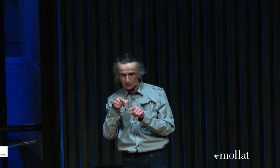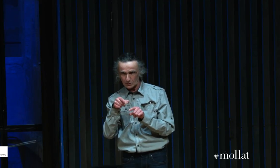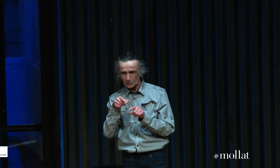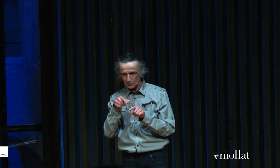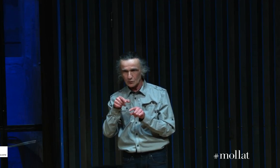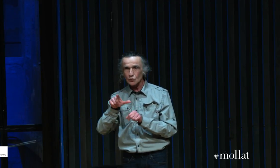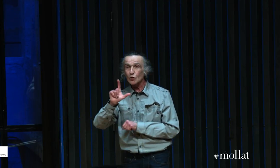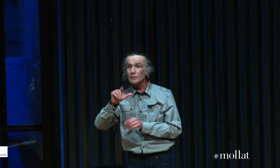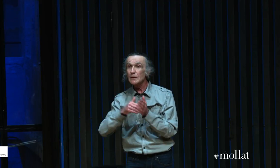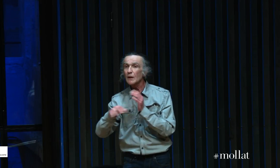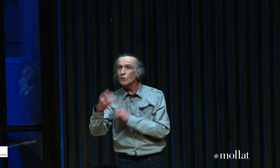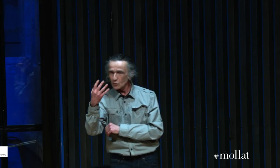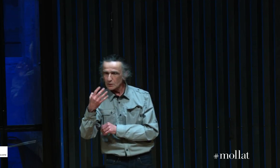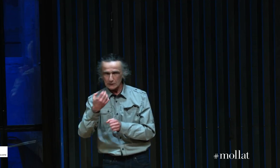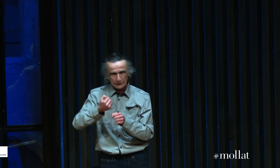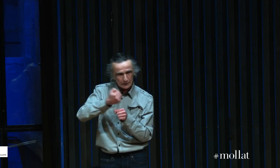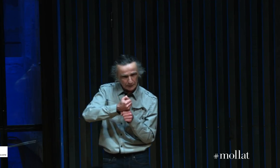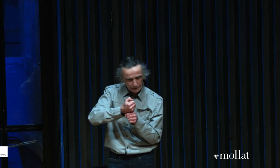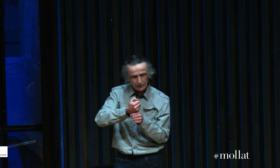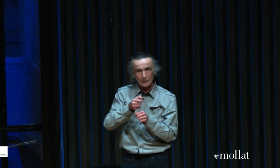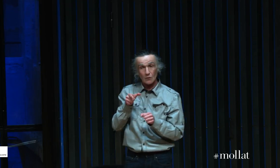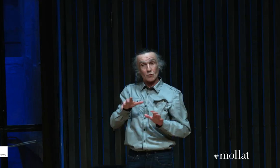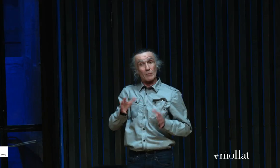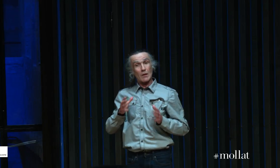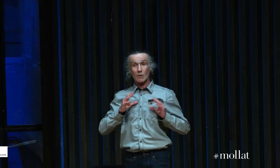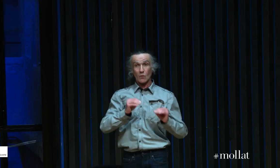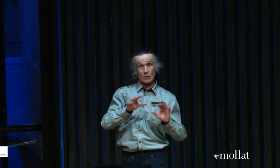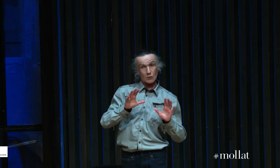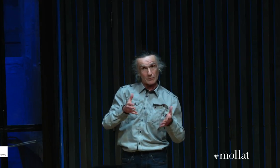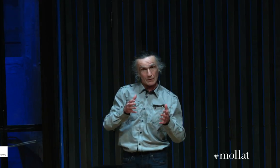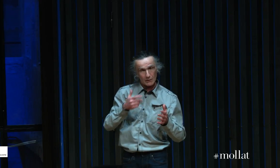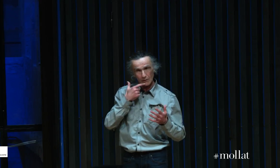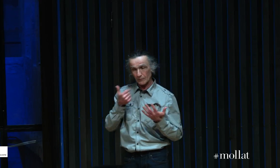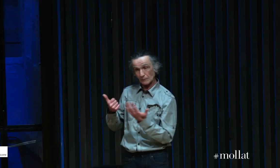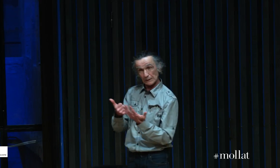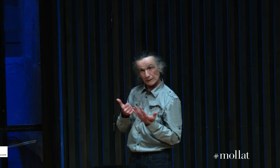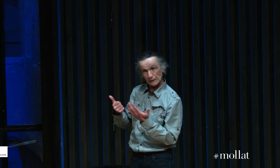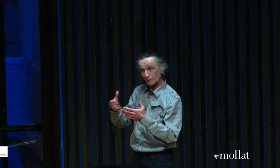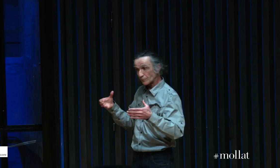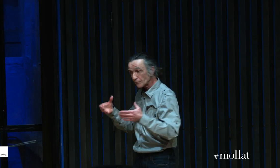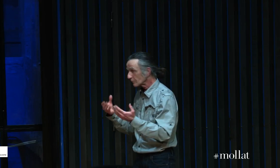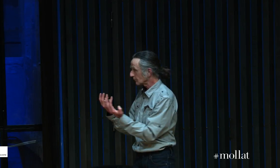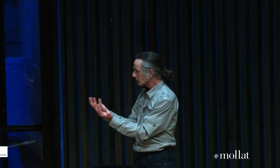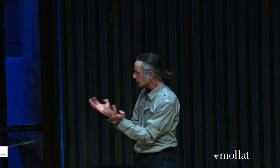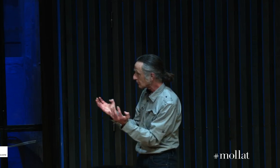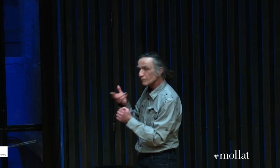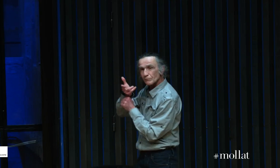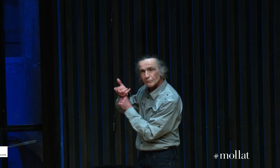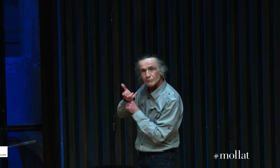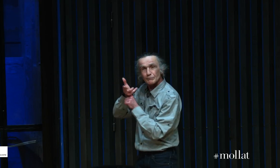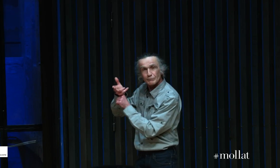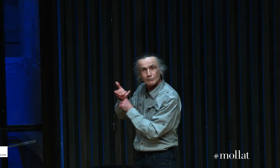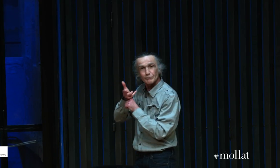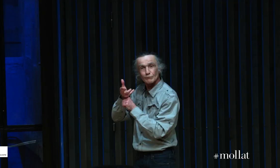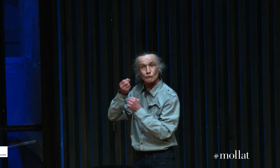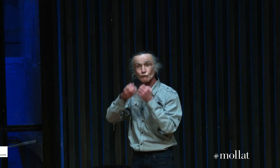y a en 2014, nous avons comment avons-nous eu cette idée? Tous les 6, nous nous